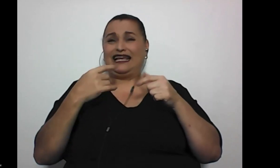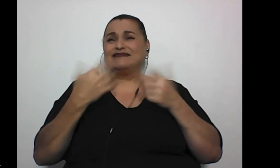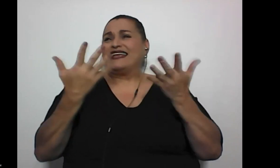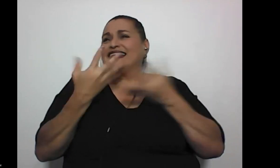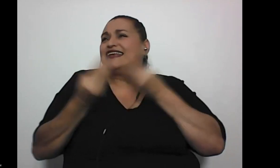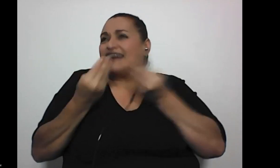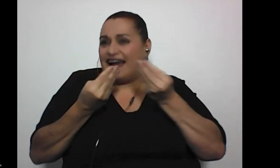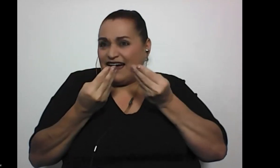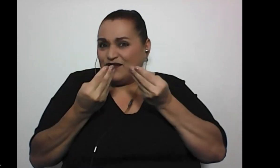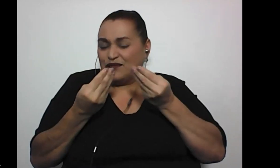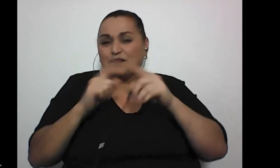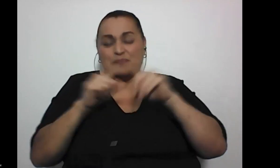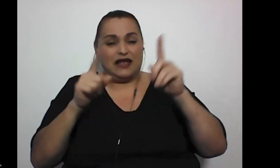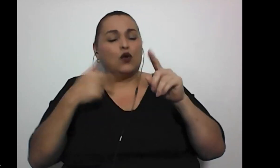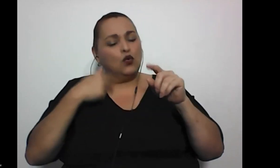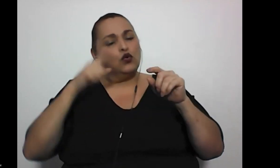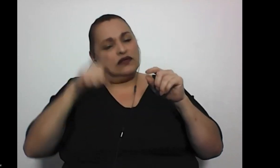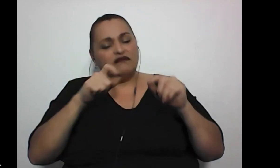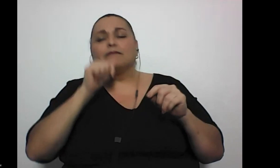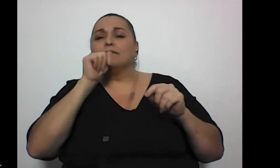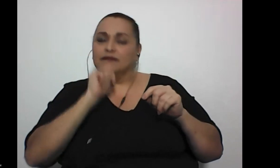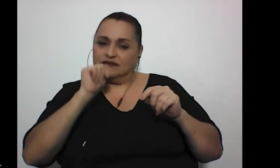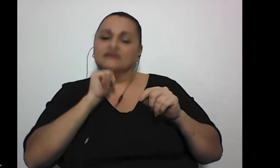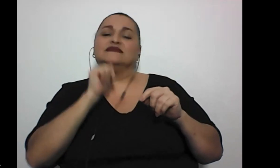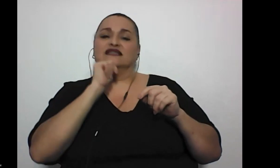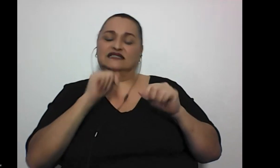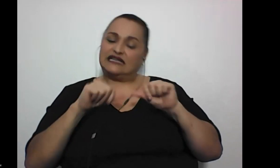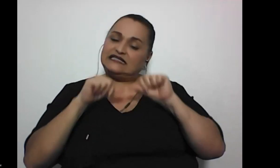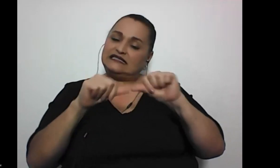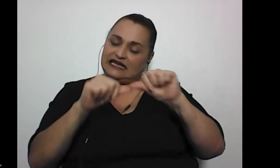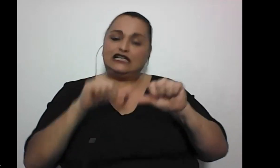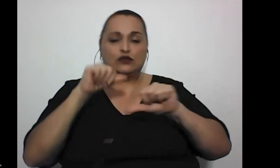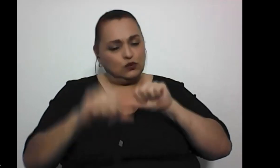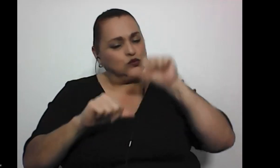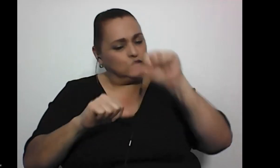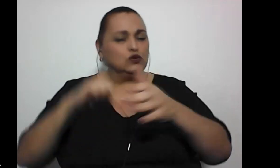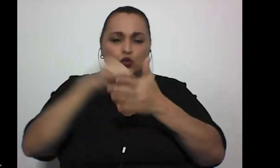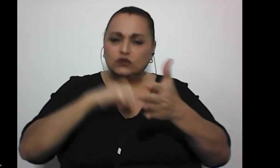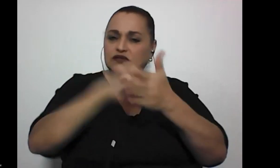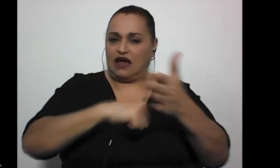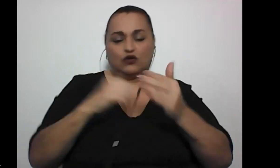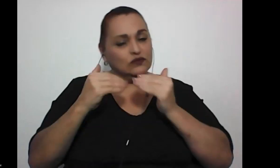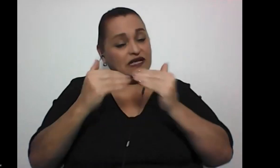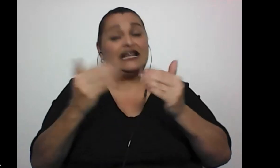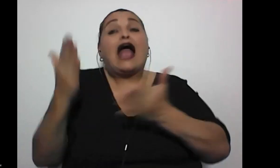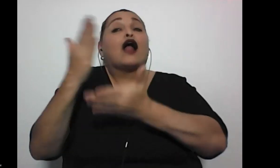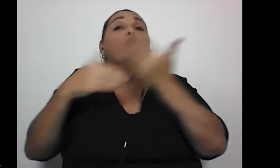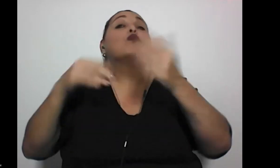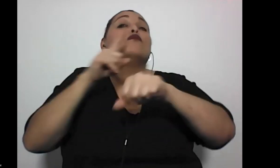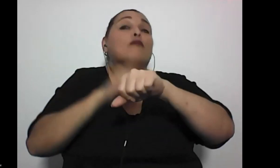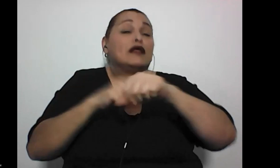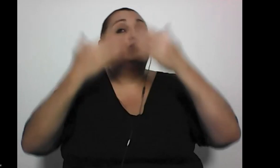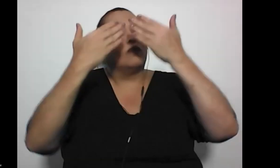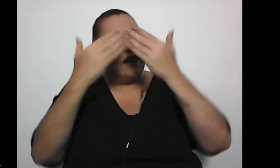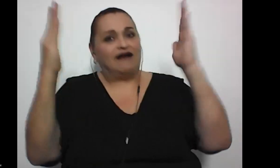vuelvo al punto, es tener mucha paciencia y seguir luchando, seguir adelante que en algún momento se nos va a abrir la